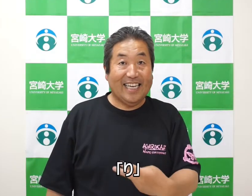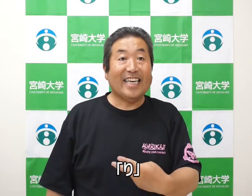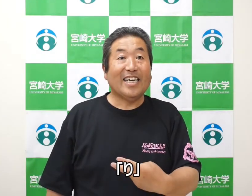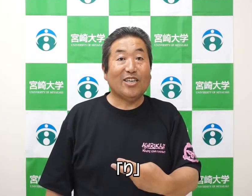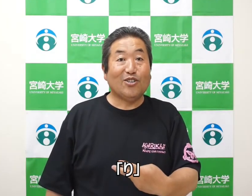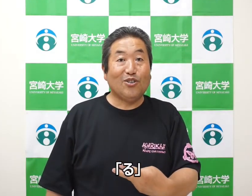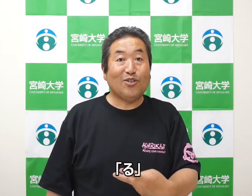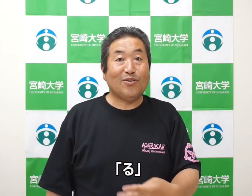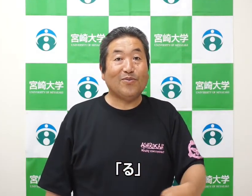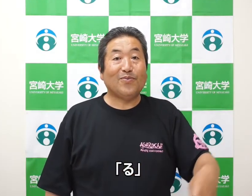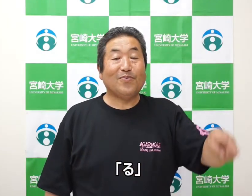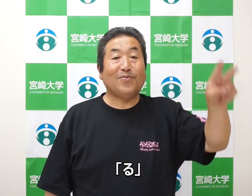ル、